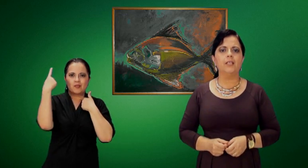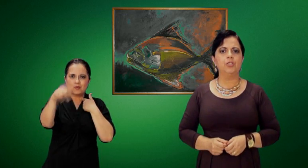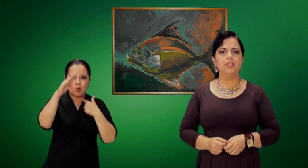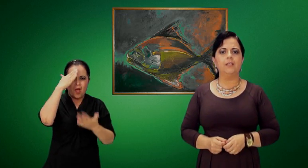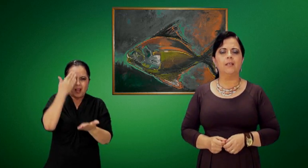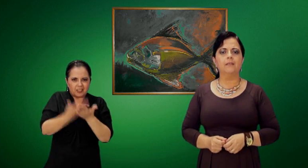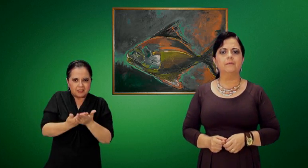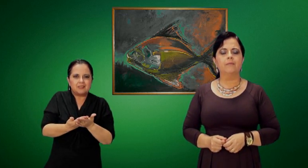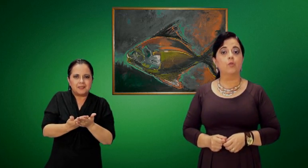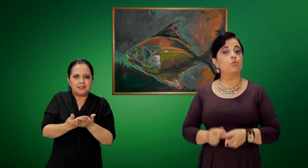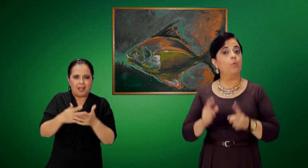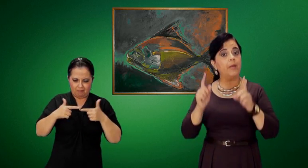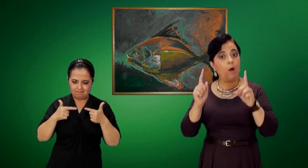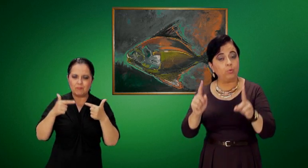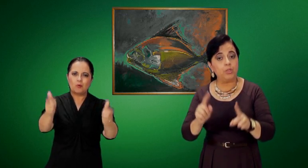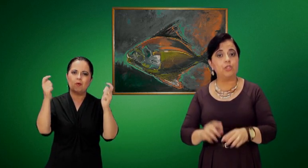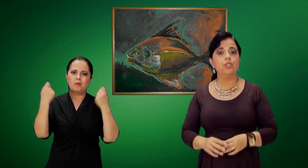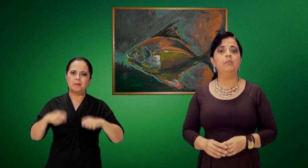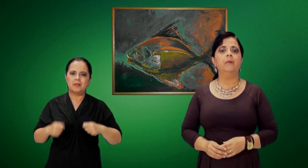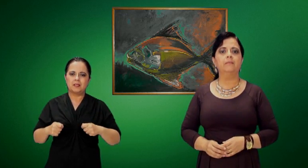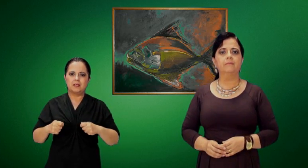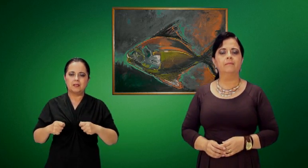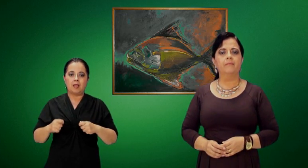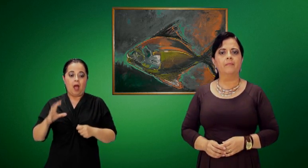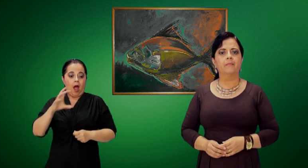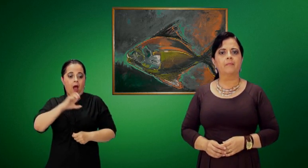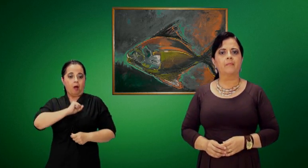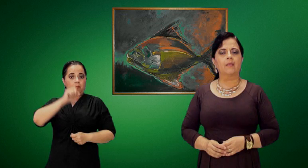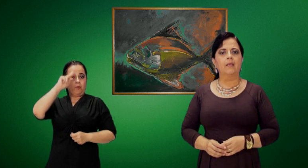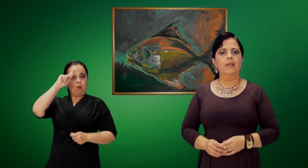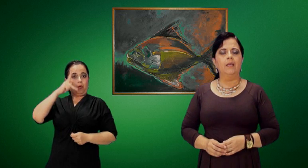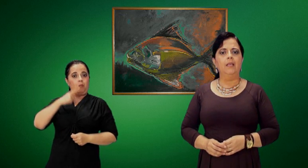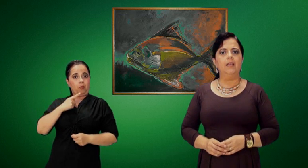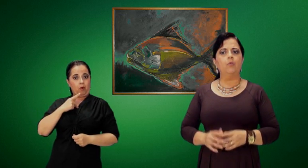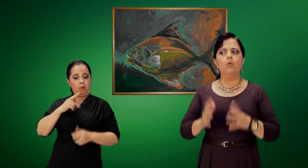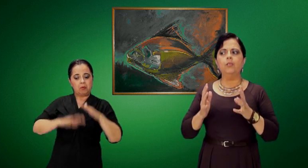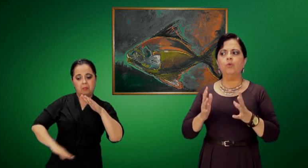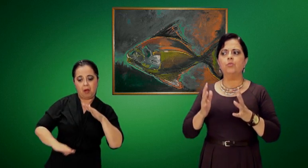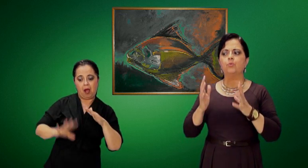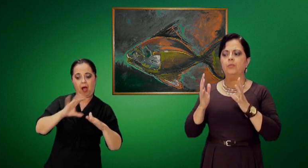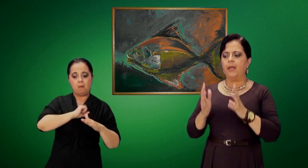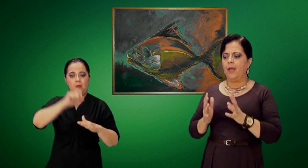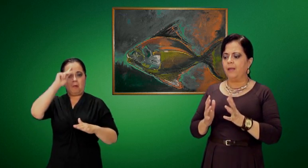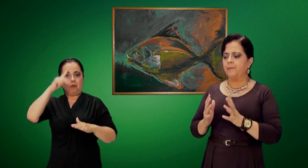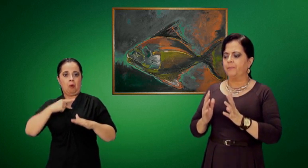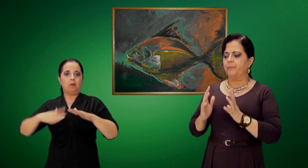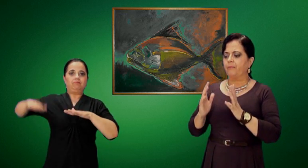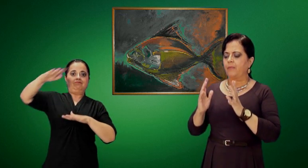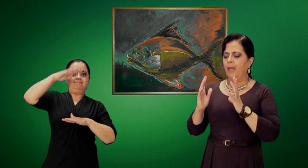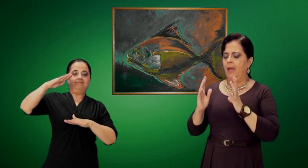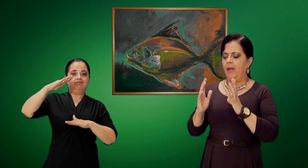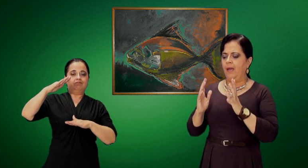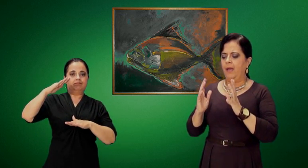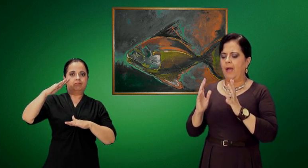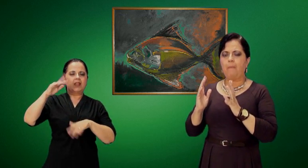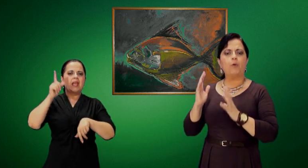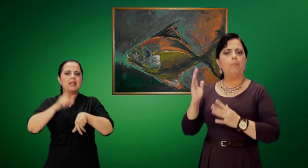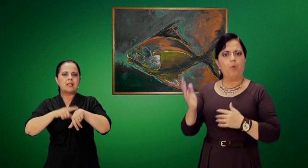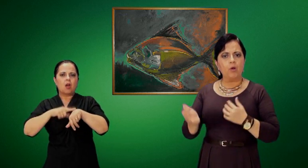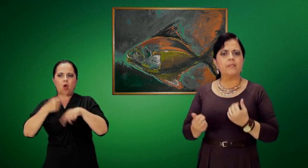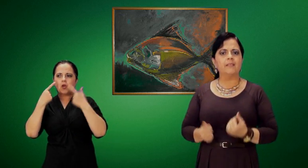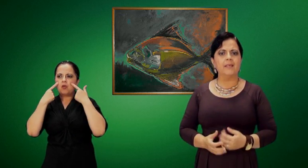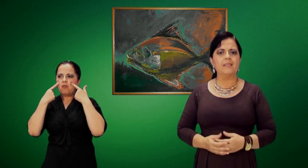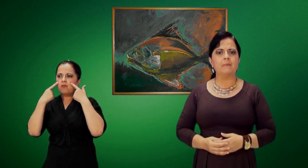você acredita, sobre autoestima. E quando eu escutei